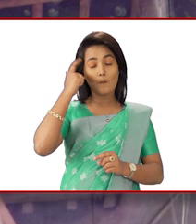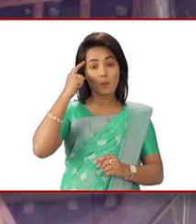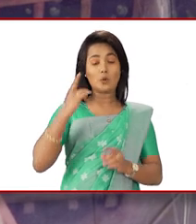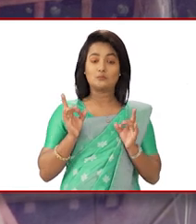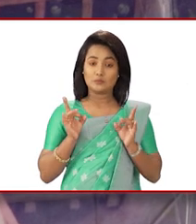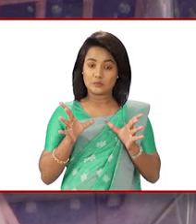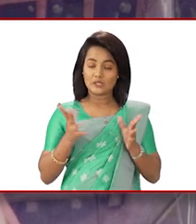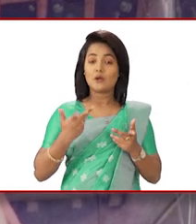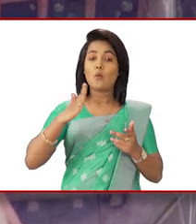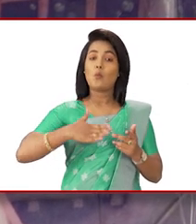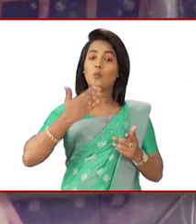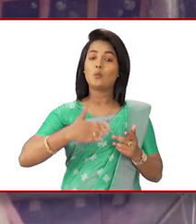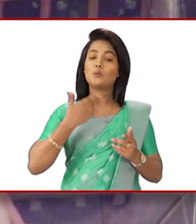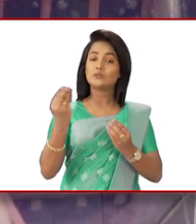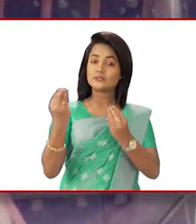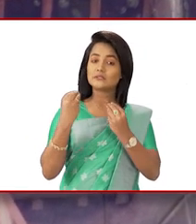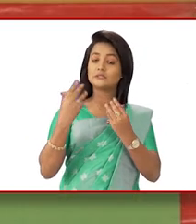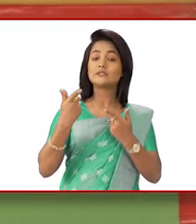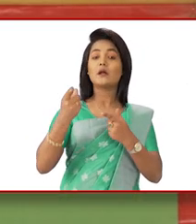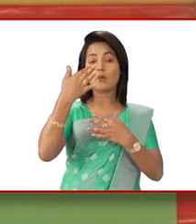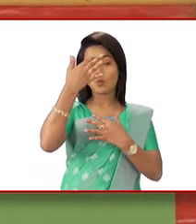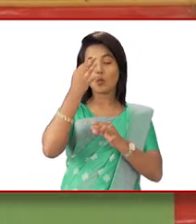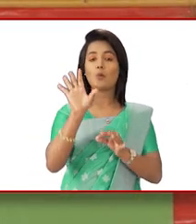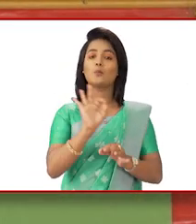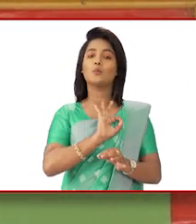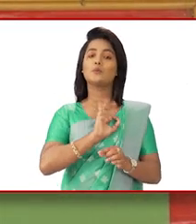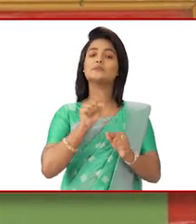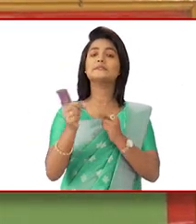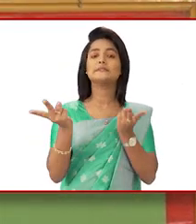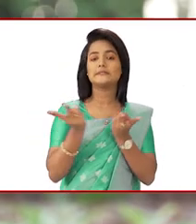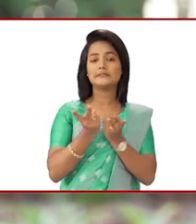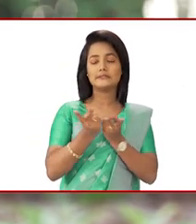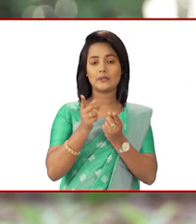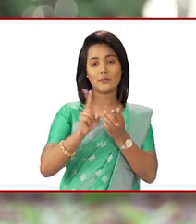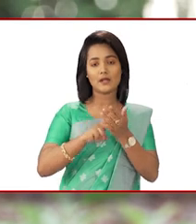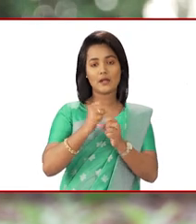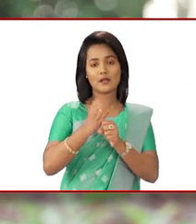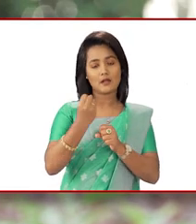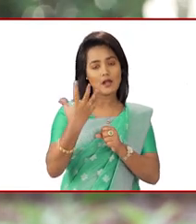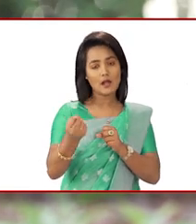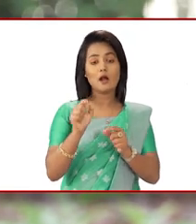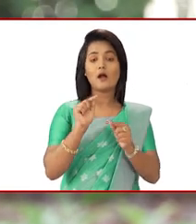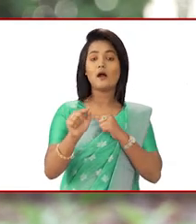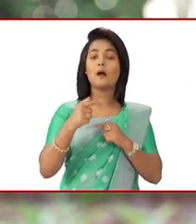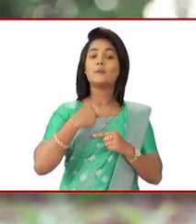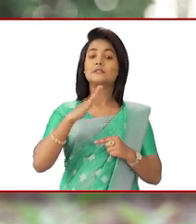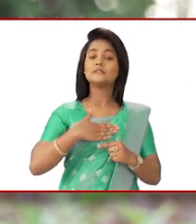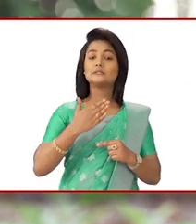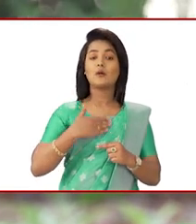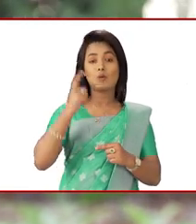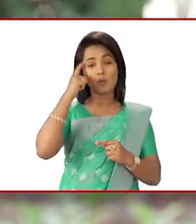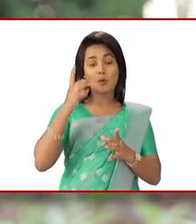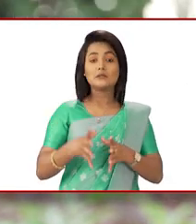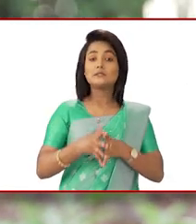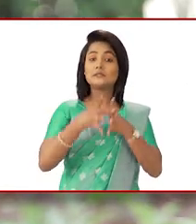উদ্যোগ। তারা মনে করো গবেষণা প্রতিষ্ঠান, বার্ষিক হলে একটা গবেষণা প্রতিষ্ঠান, এই প্রতিষ্ঠান থেকে আমার অনেক